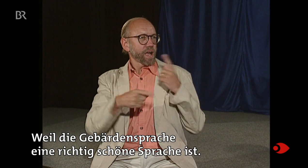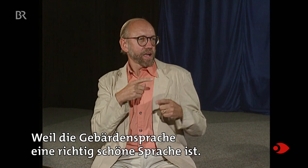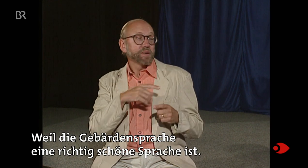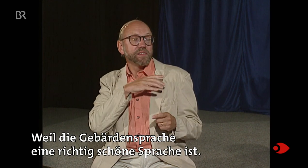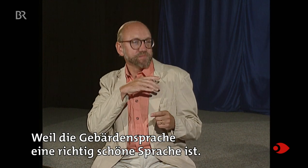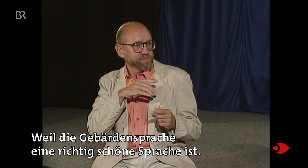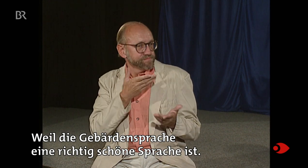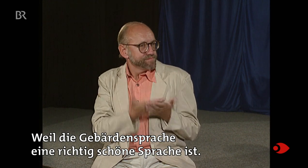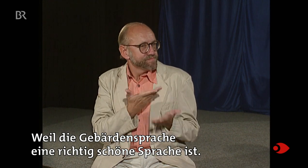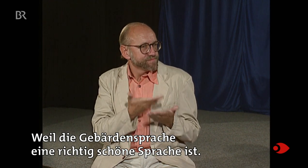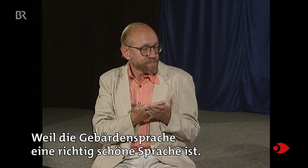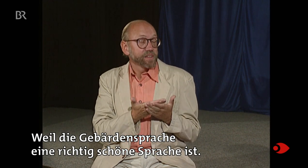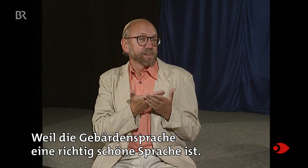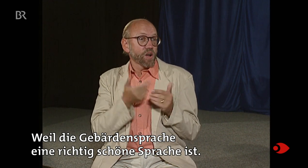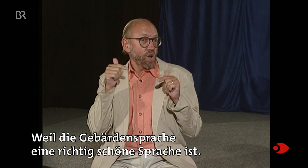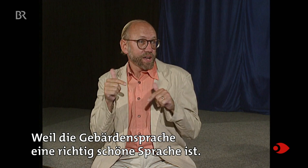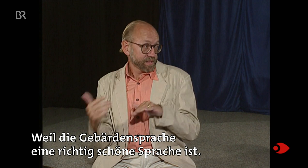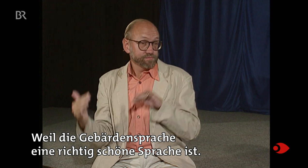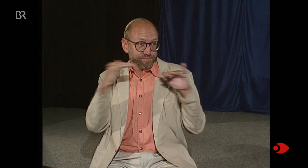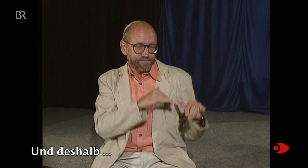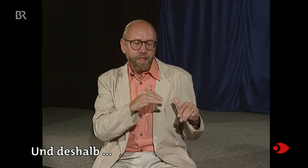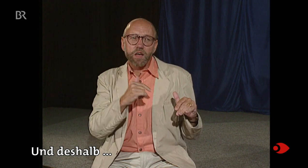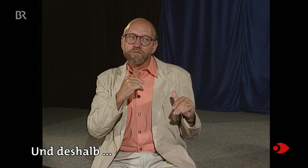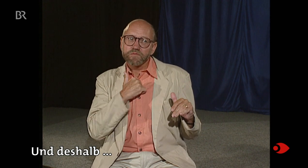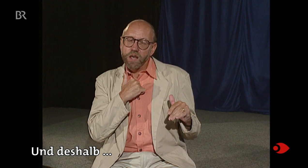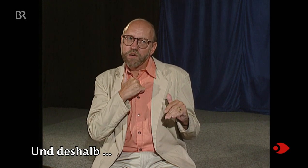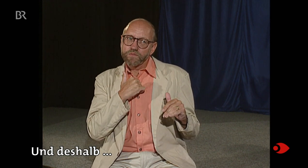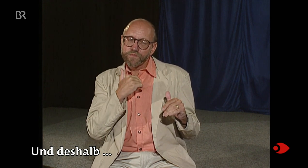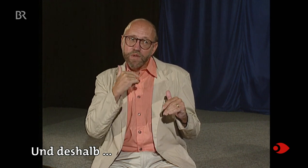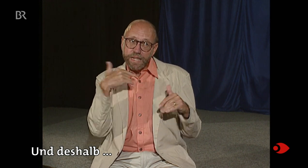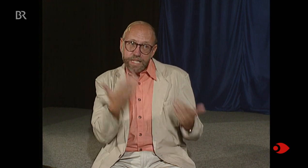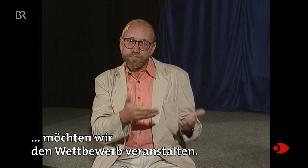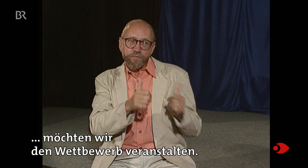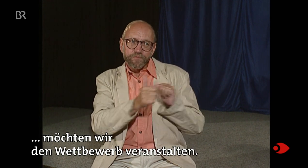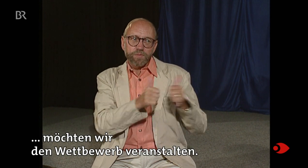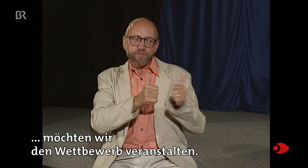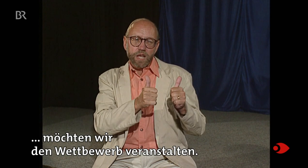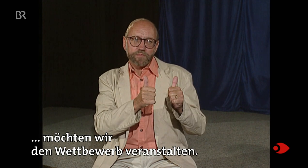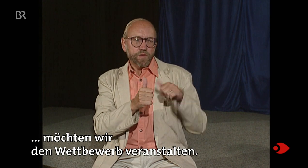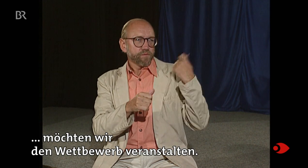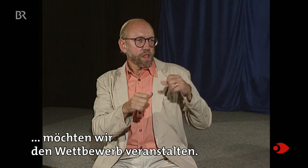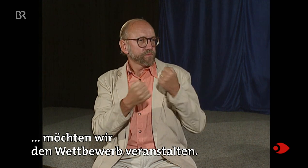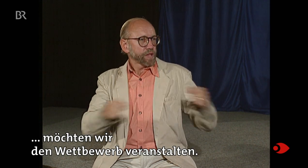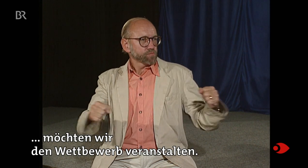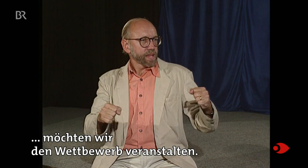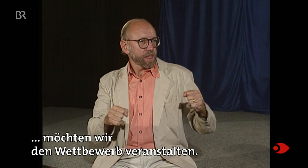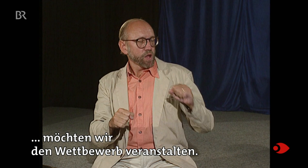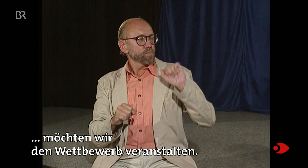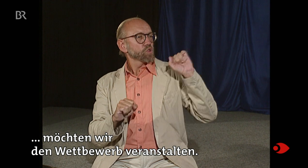Weil die Gebärdensprache eine richtig schöne Sprache ist und deshalb möchten wir den Wettbewerb veranstalten.